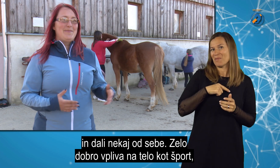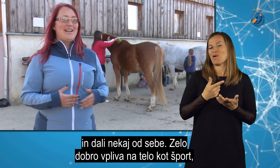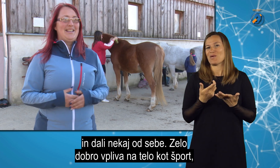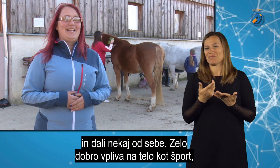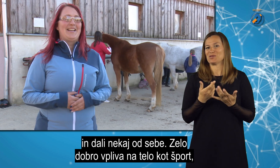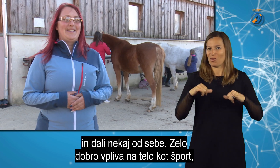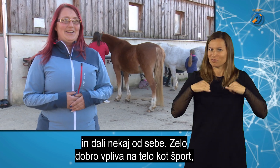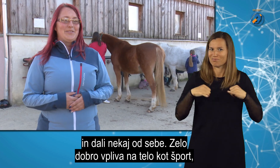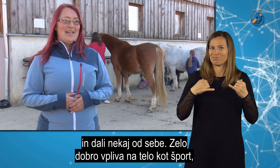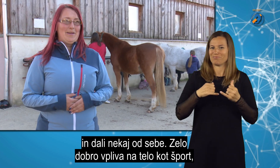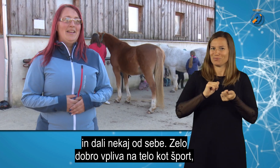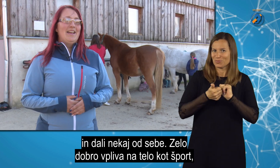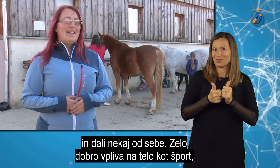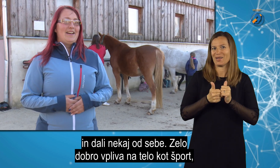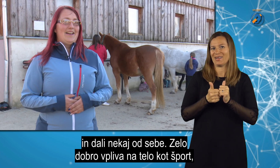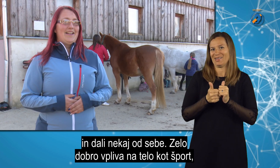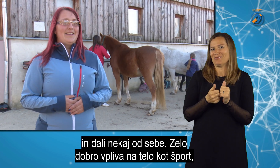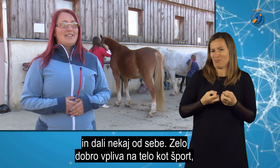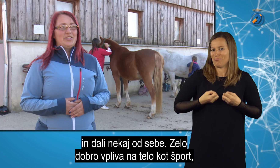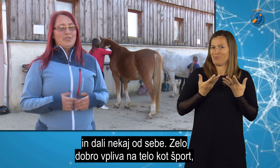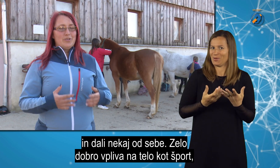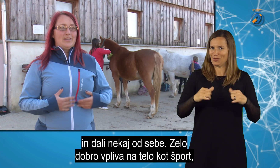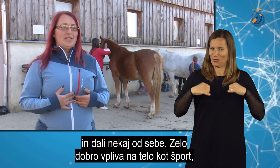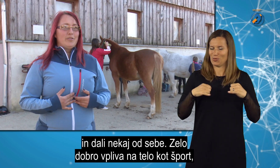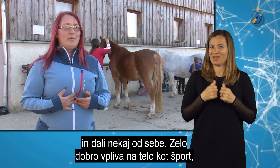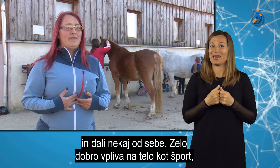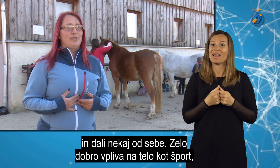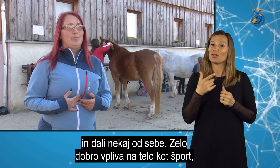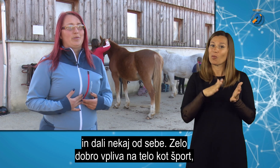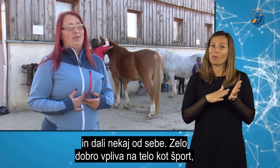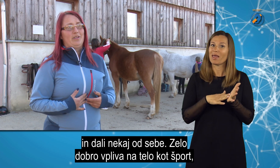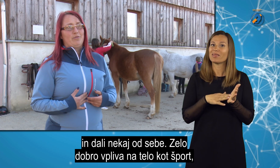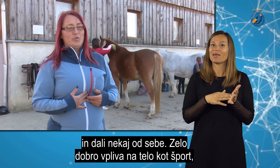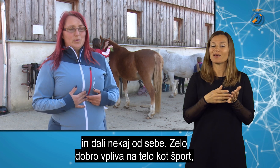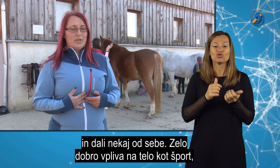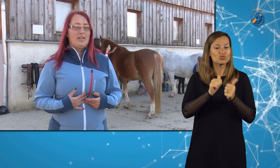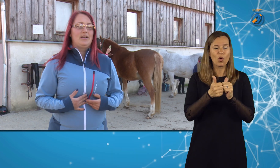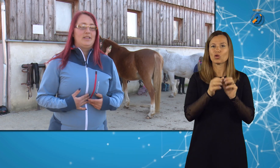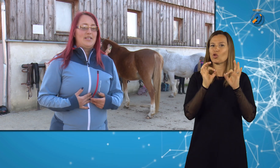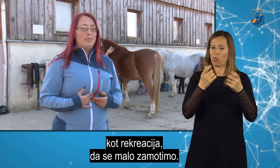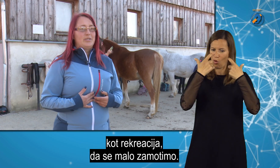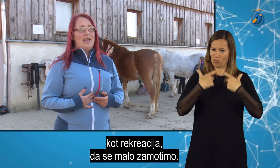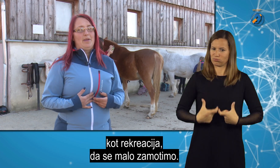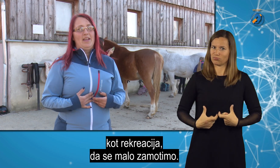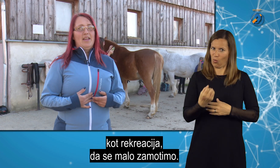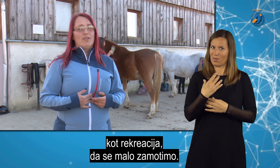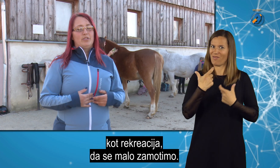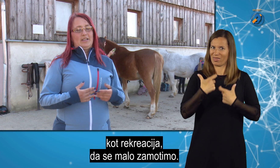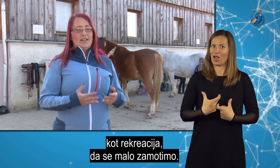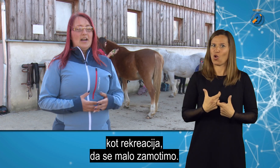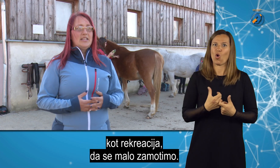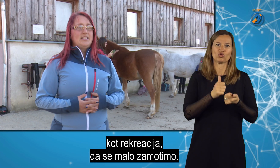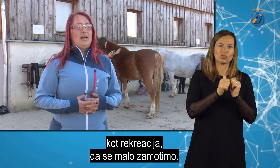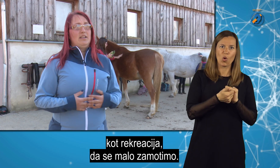smo nekaj migali in nekaj dali od sebe. Tako da že to na telo vpliva dobro kot šport, sam po sebi